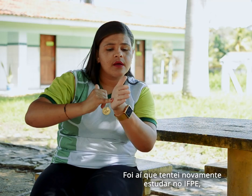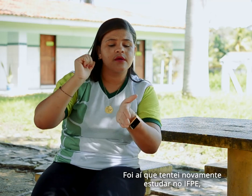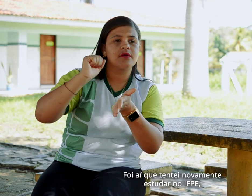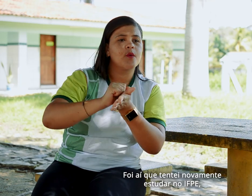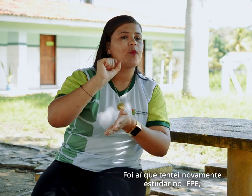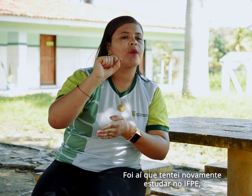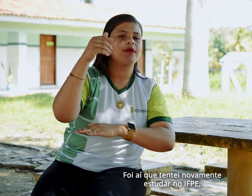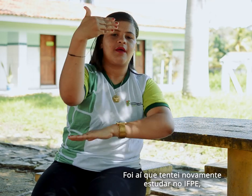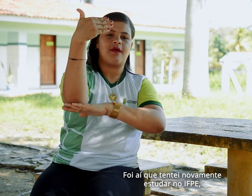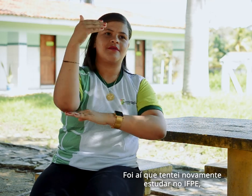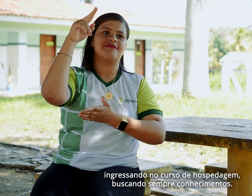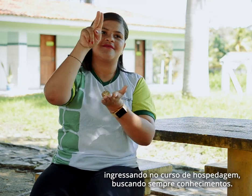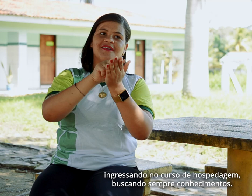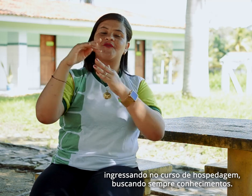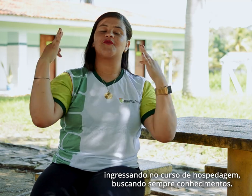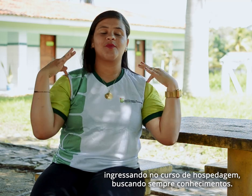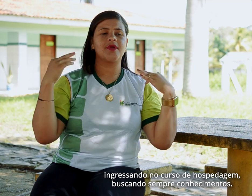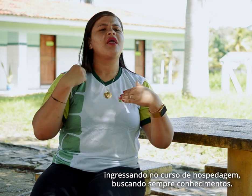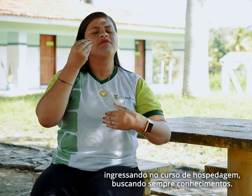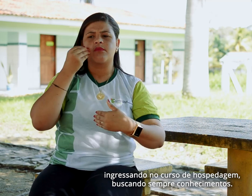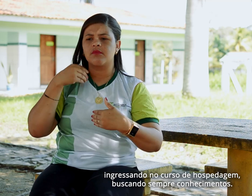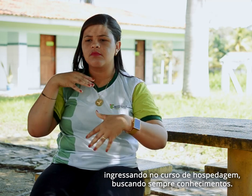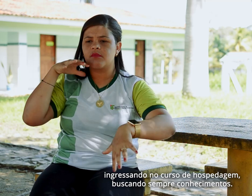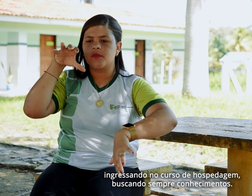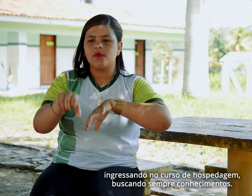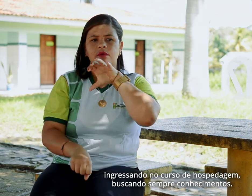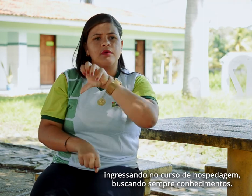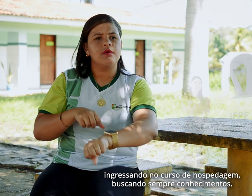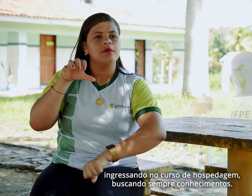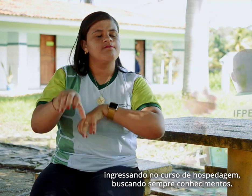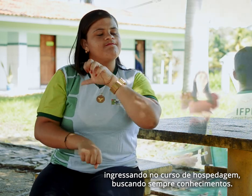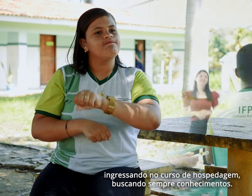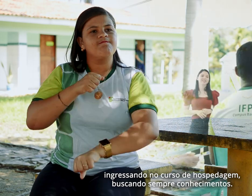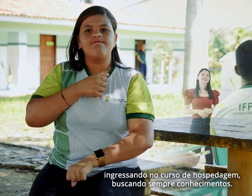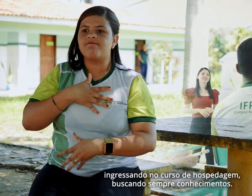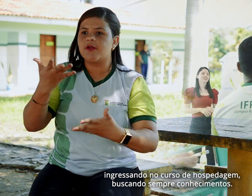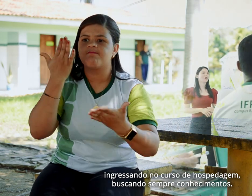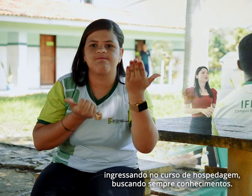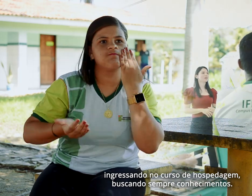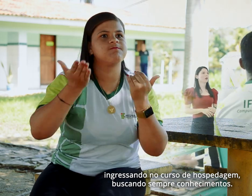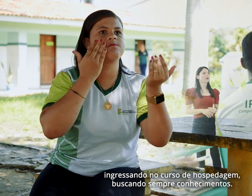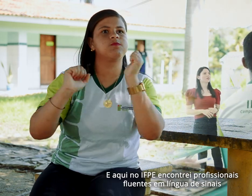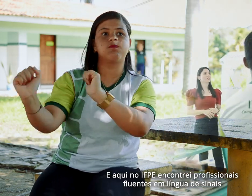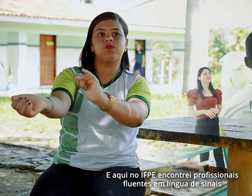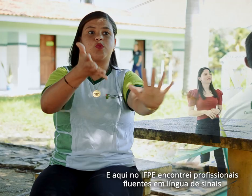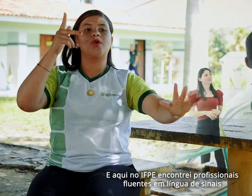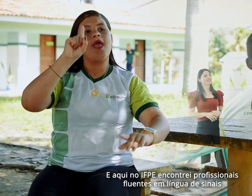novamente estudar no IFPE, ingressando no curso de hospedagem, buscando sempre conhecimentos. E aqui no IFPE, encontrei